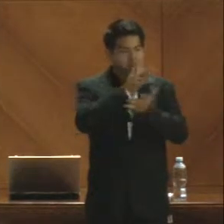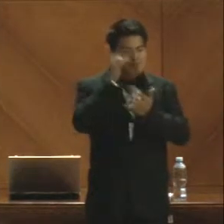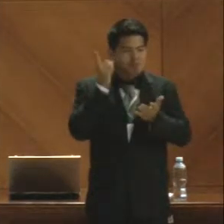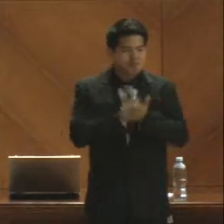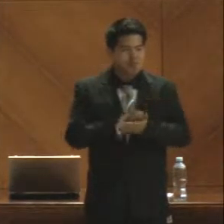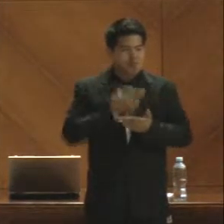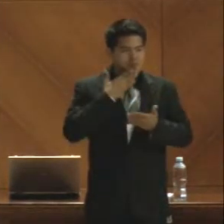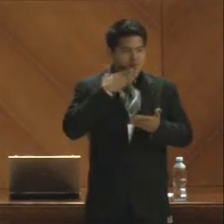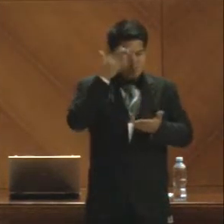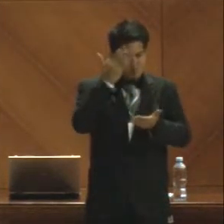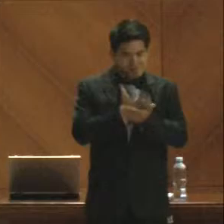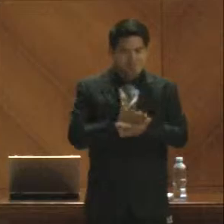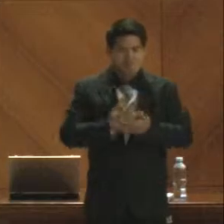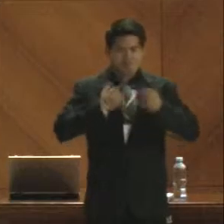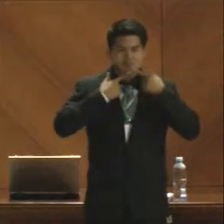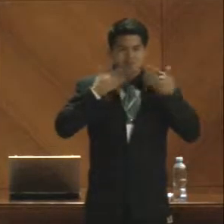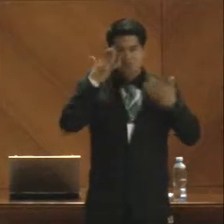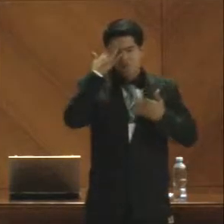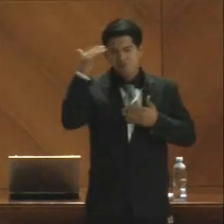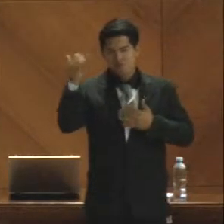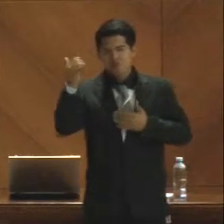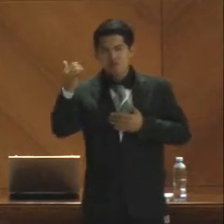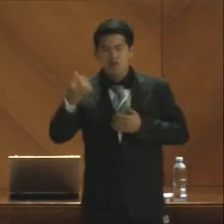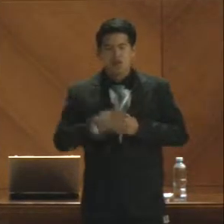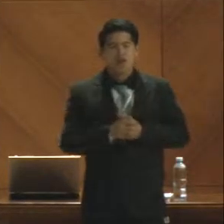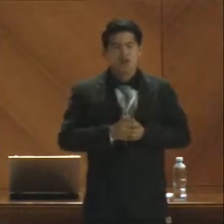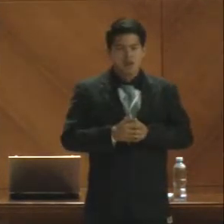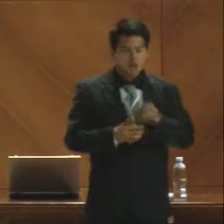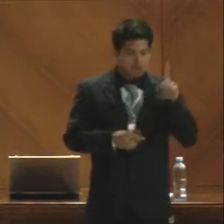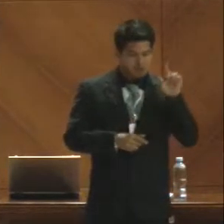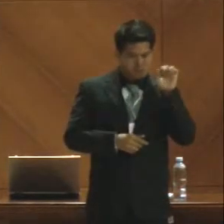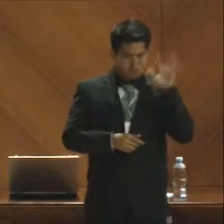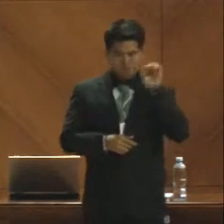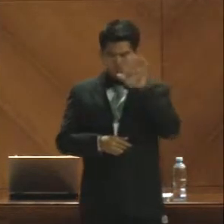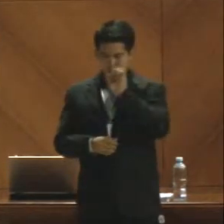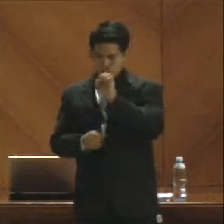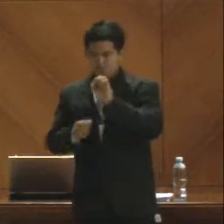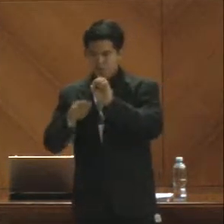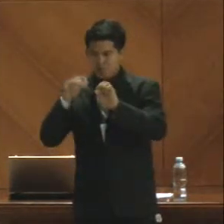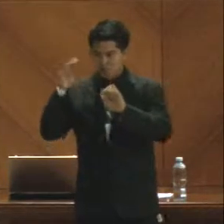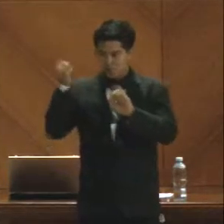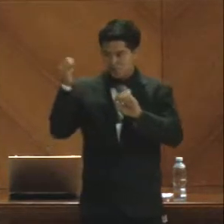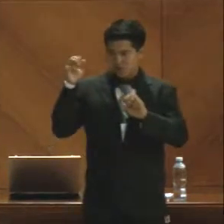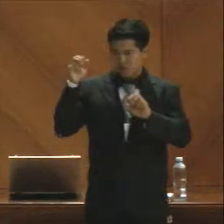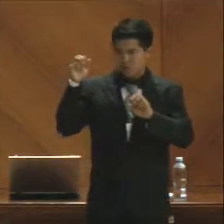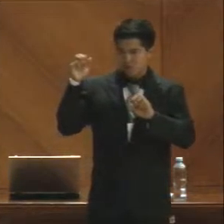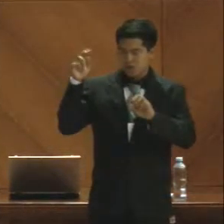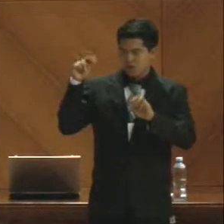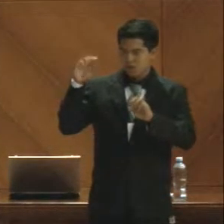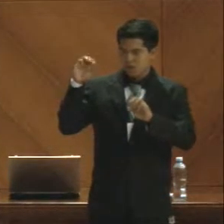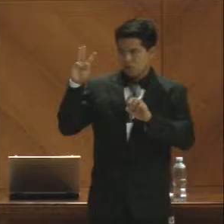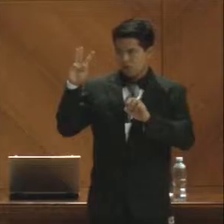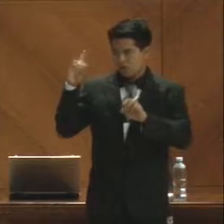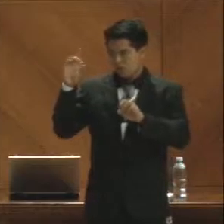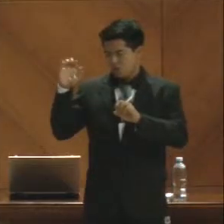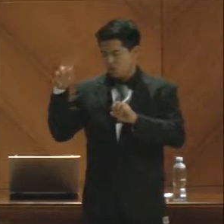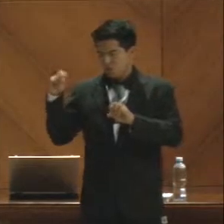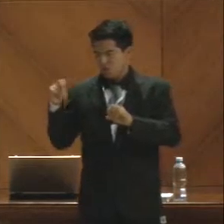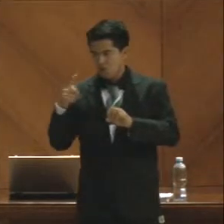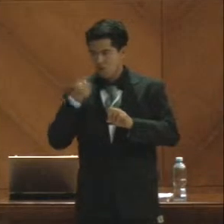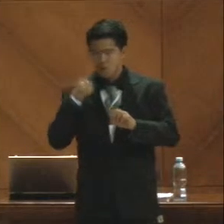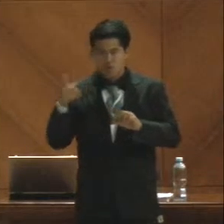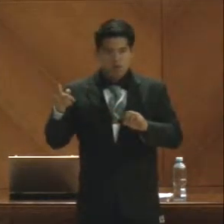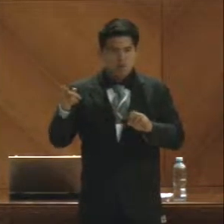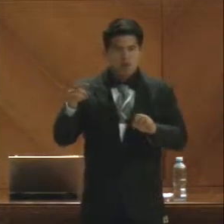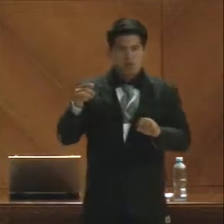evidencia tan tajante que cuando se publicaron los documentos de Snowden, Evo Morales estaba en Rusia y cuando quiso